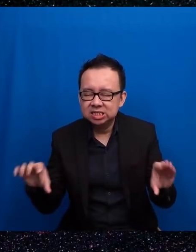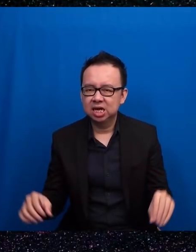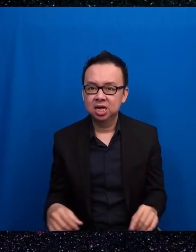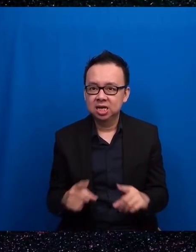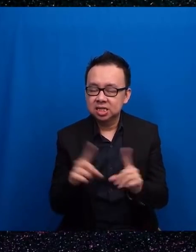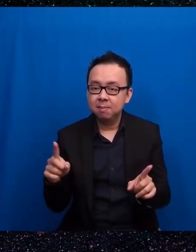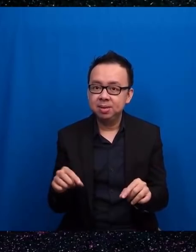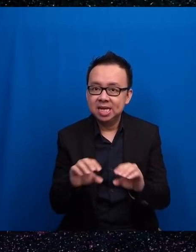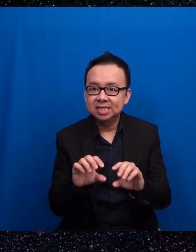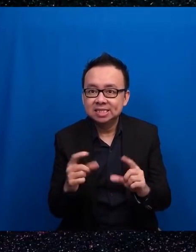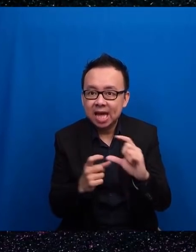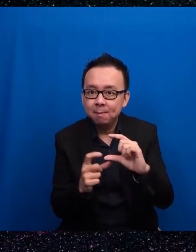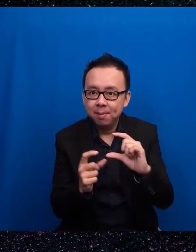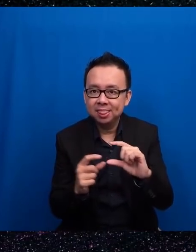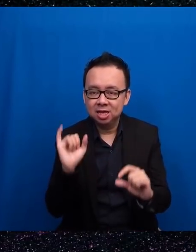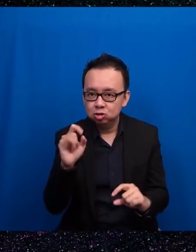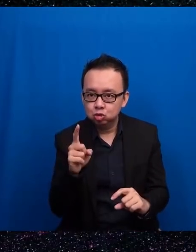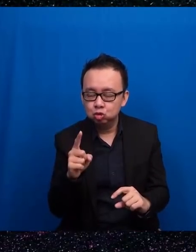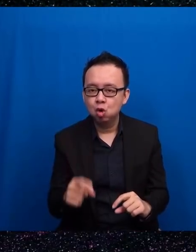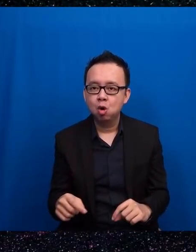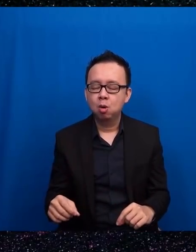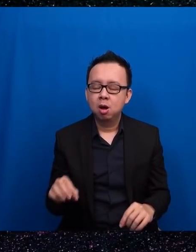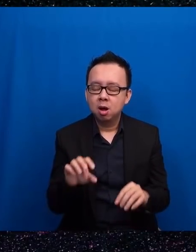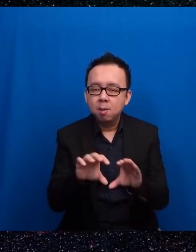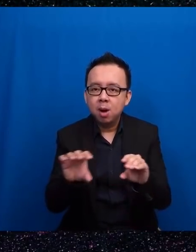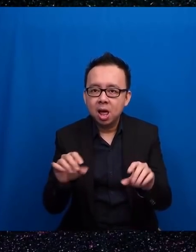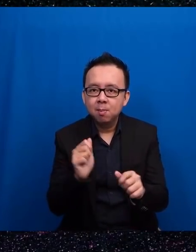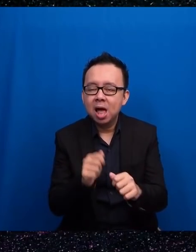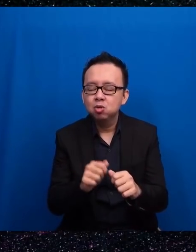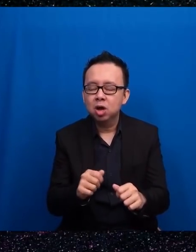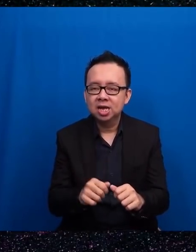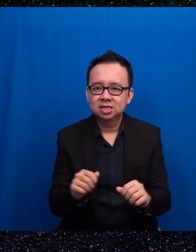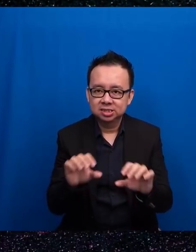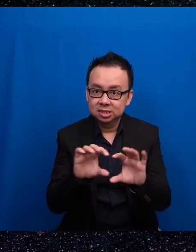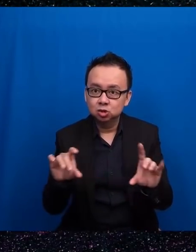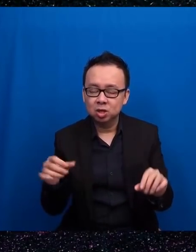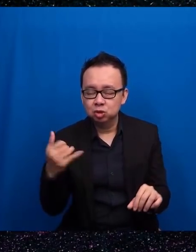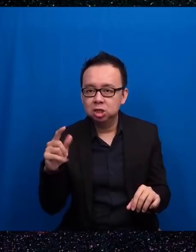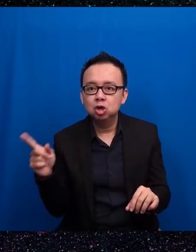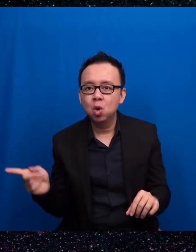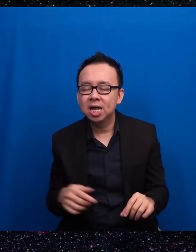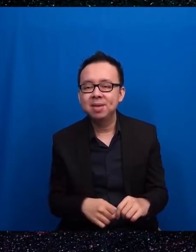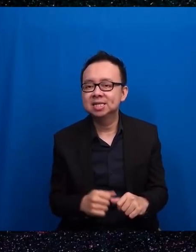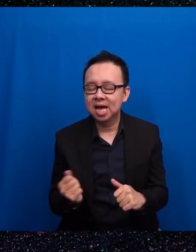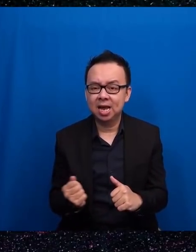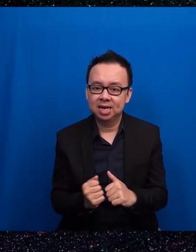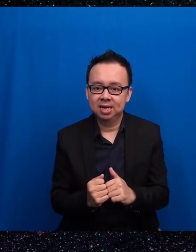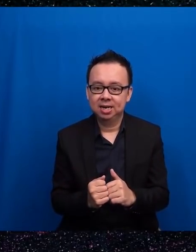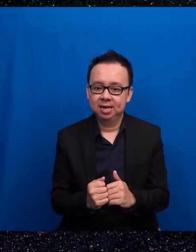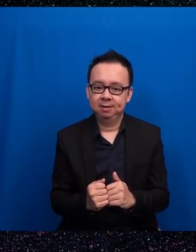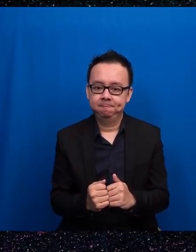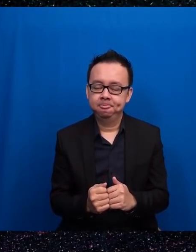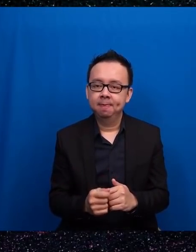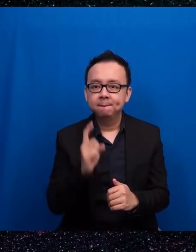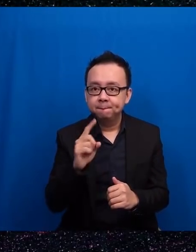justru Sabat itu melakukan sesuatu yang di luar kebiasaan. Pernah sekali waktu saya membawa jemaat